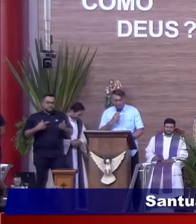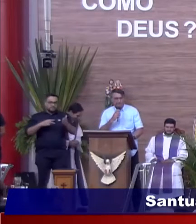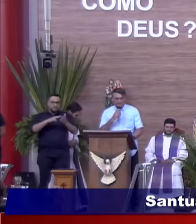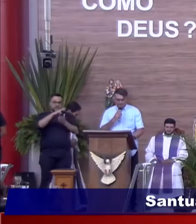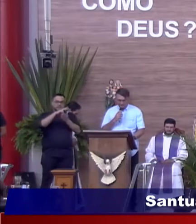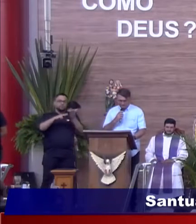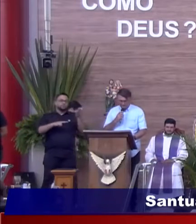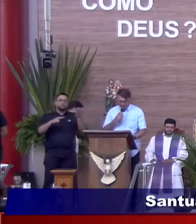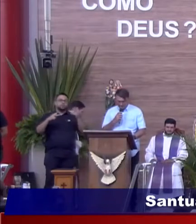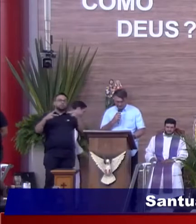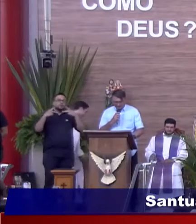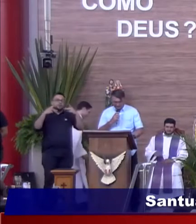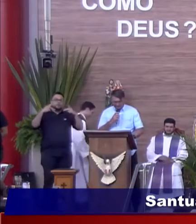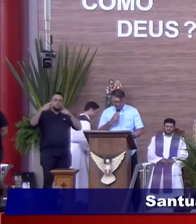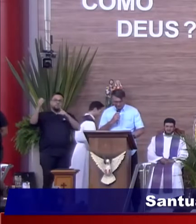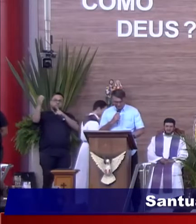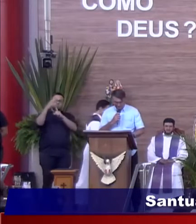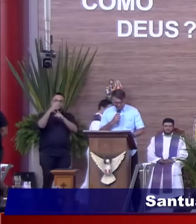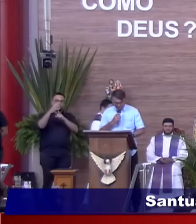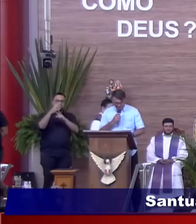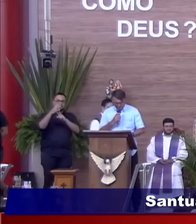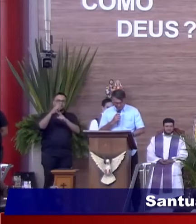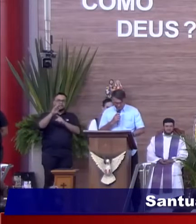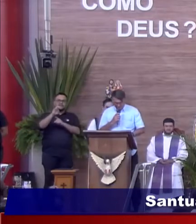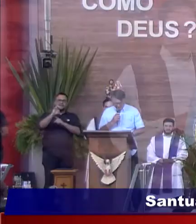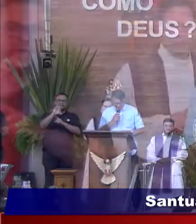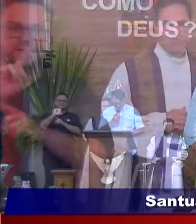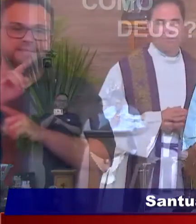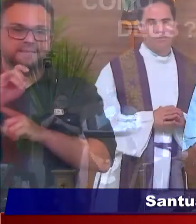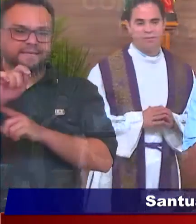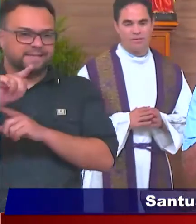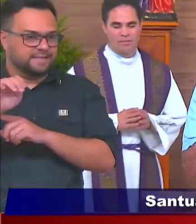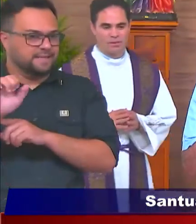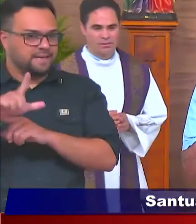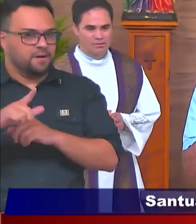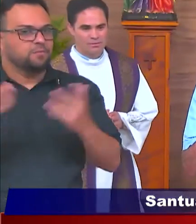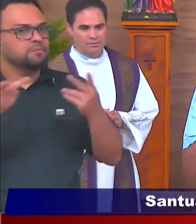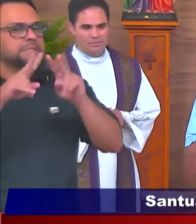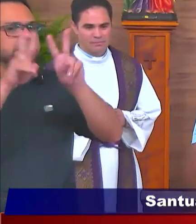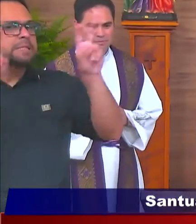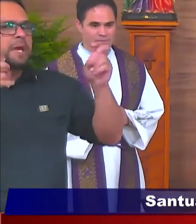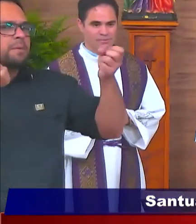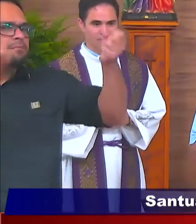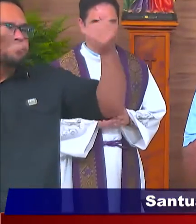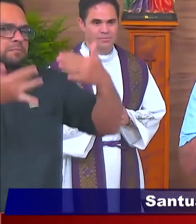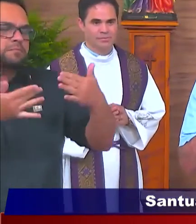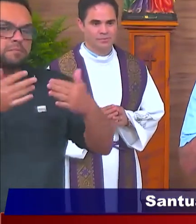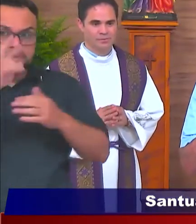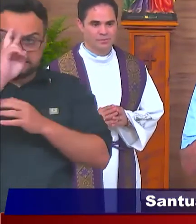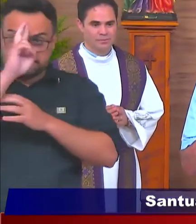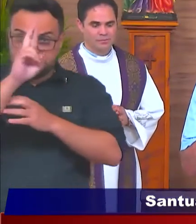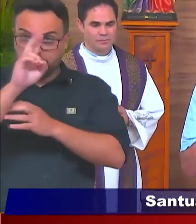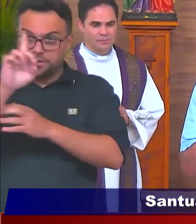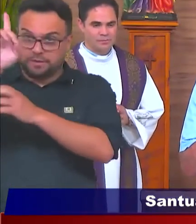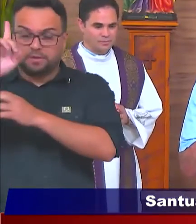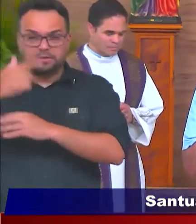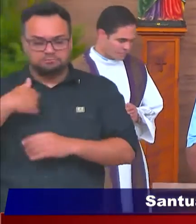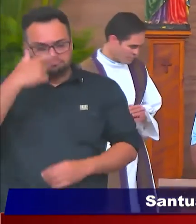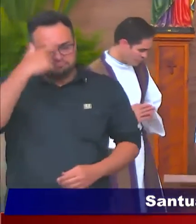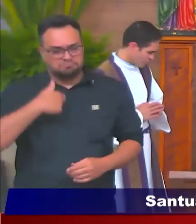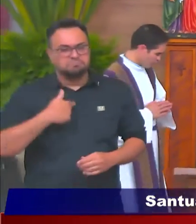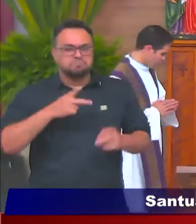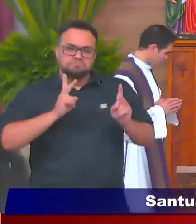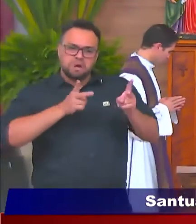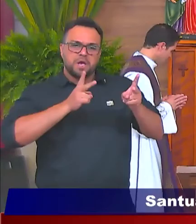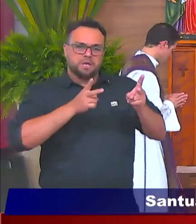Leitura da profecia de Ezequiel. Assim diz o Senhor Deus: Eu mesmo vou